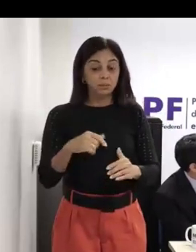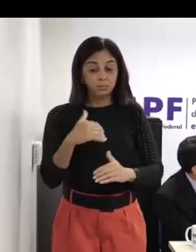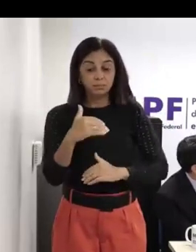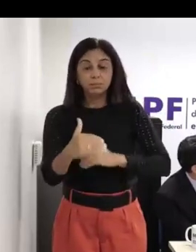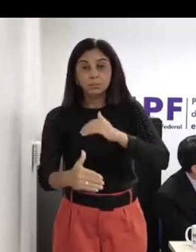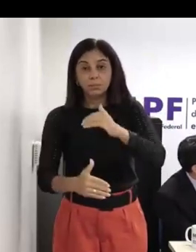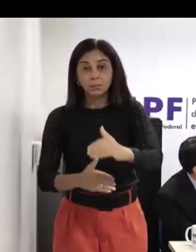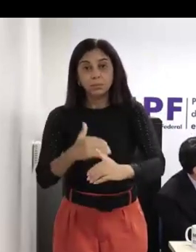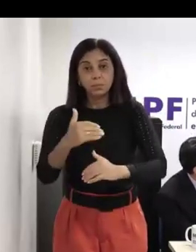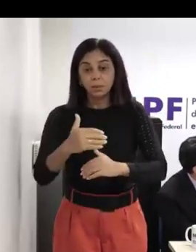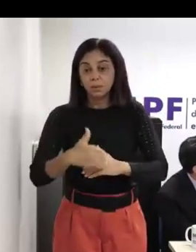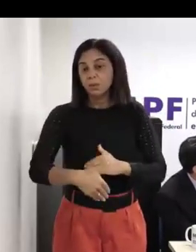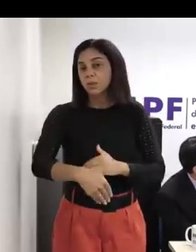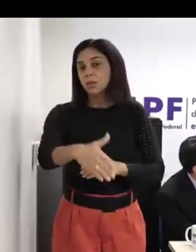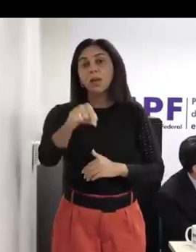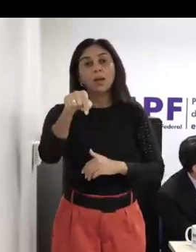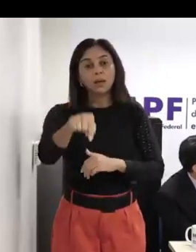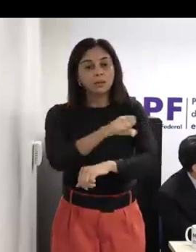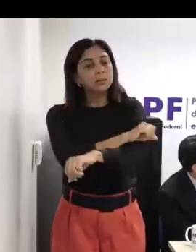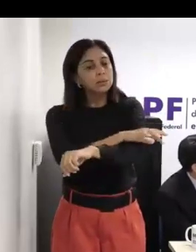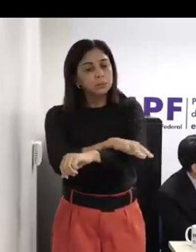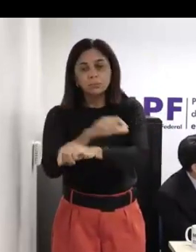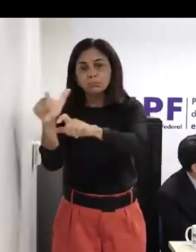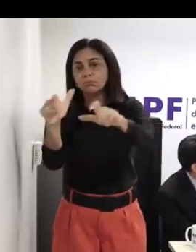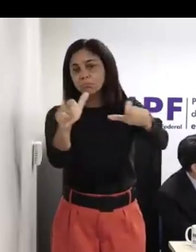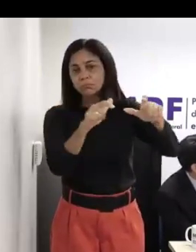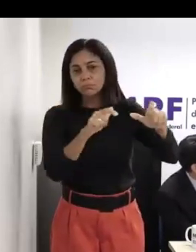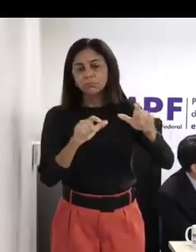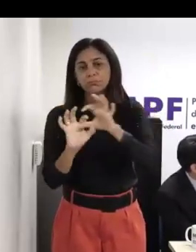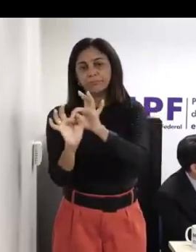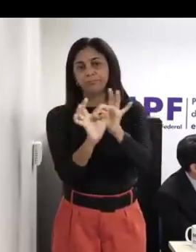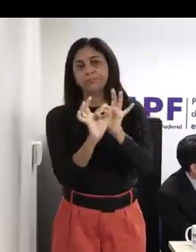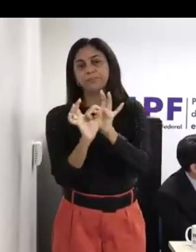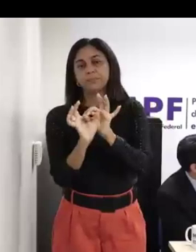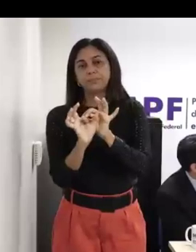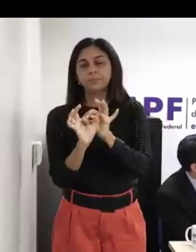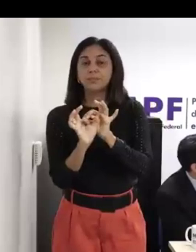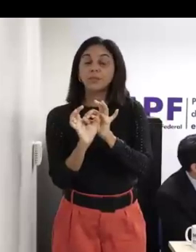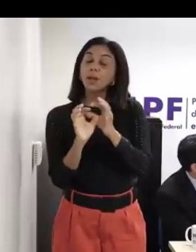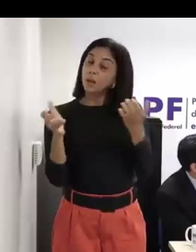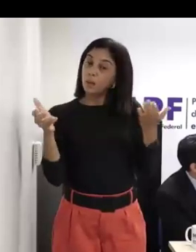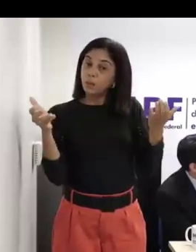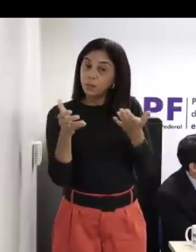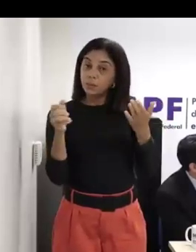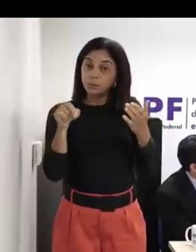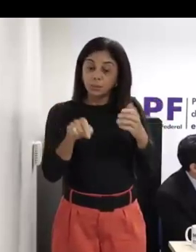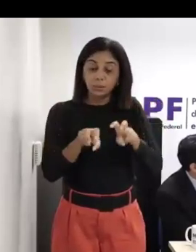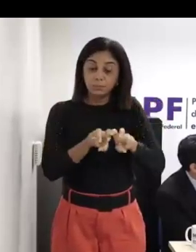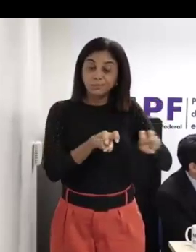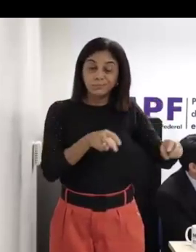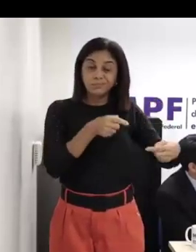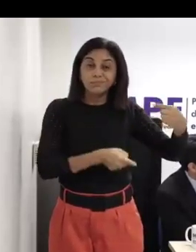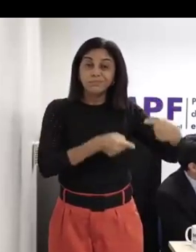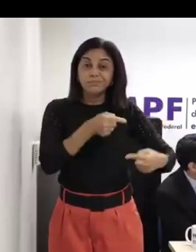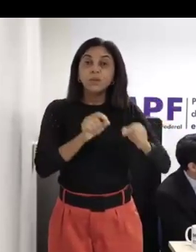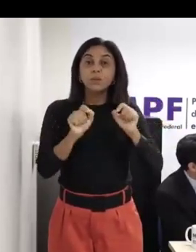novas condutas no nosso município e na nossa região enquanto nós estamos aqui discutindo a estratégias de combate e enfrentamento